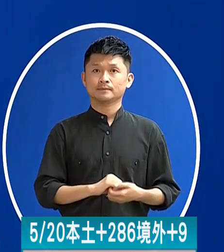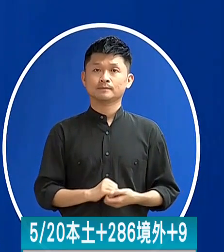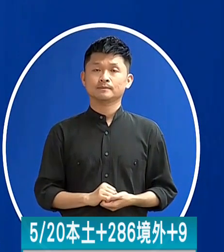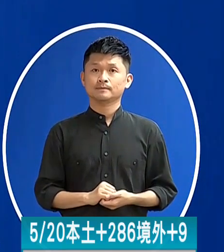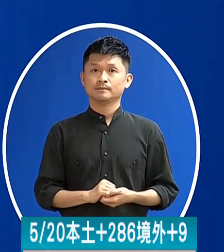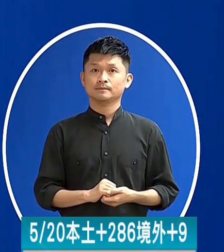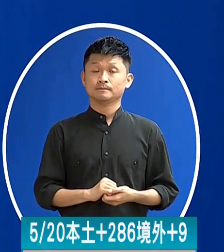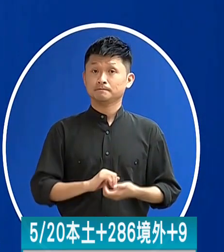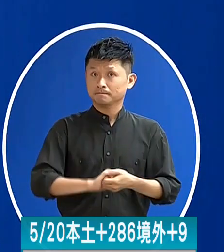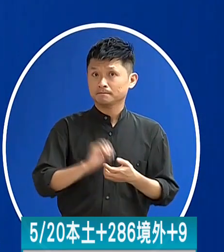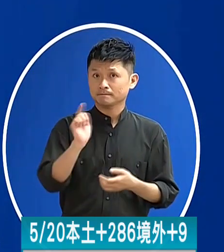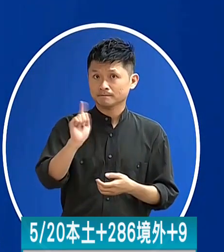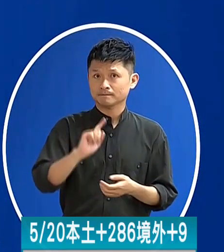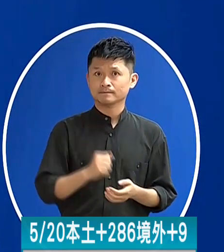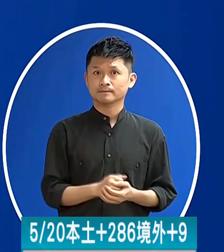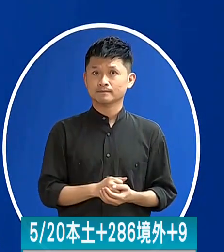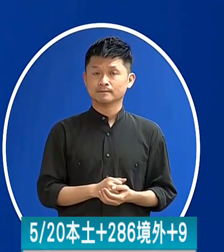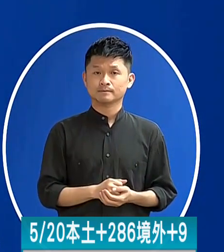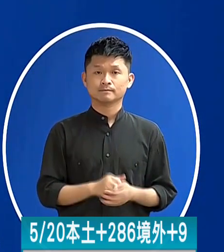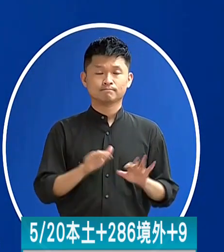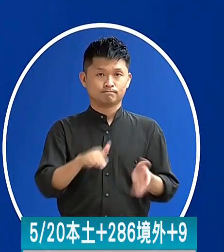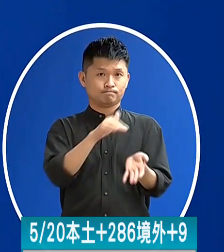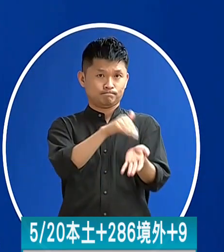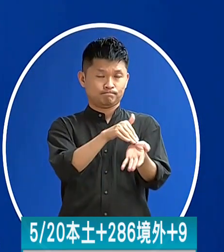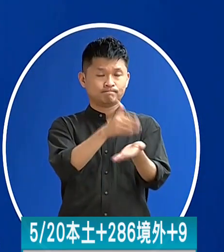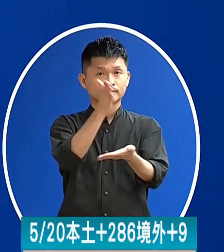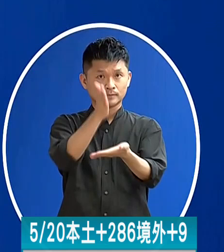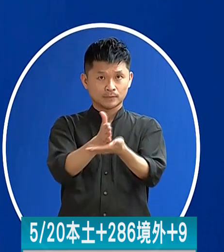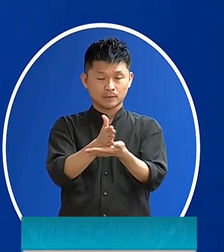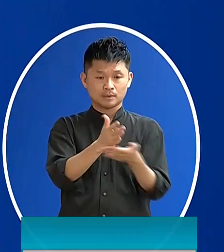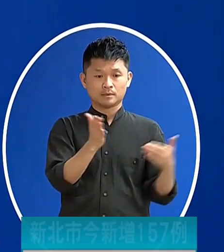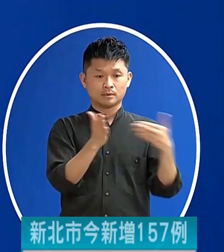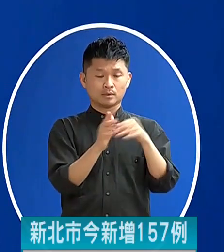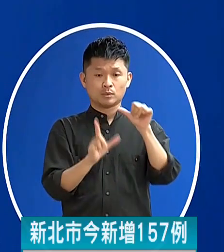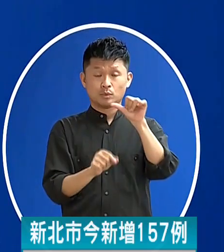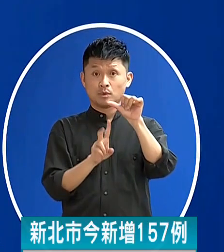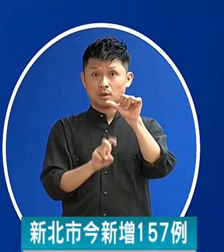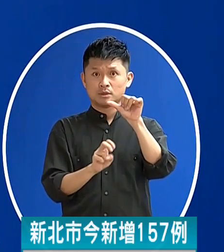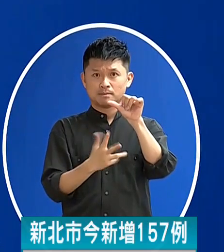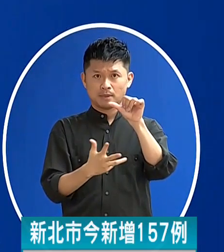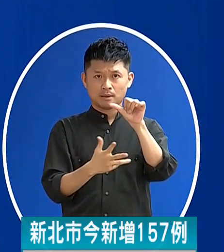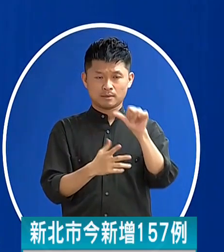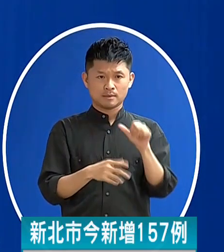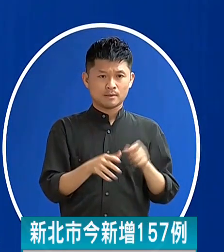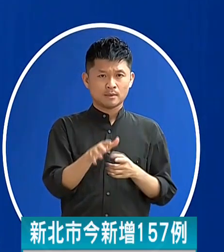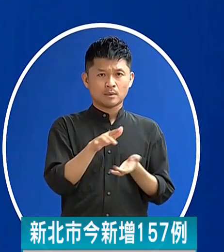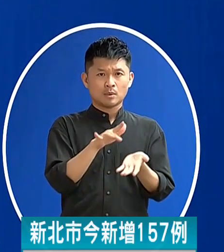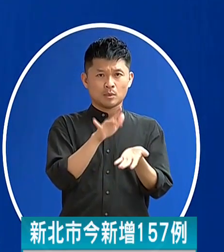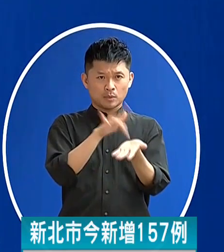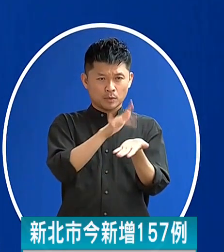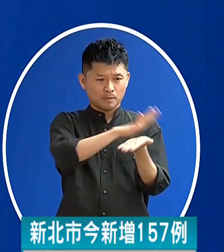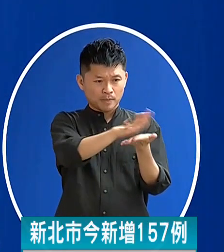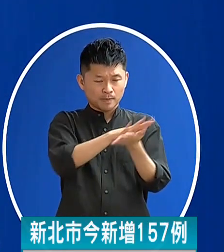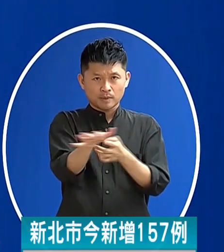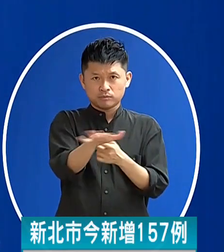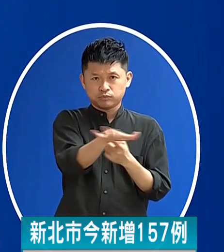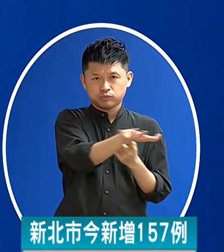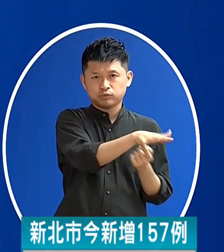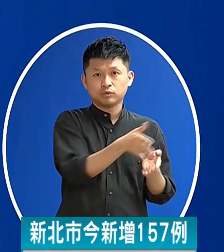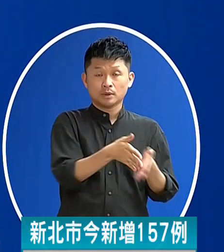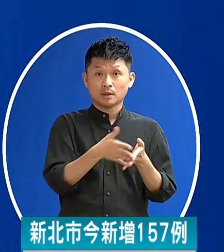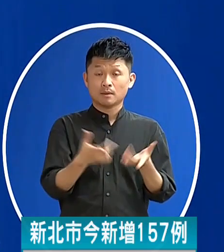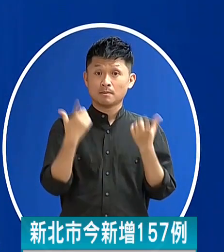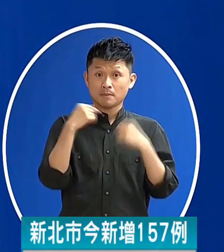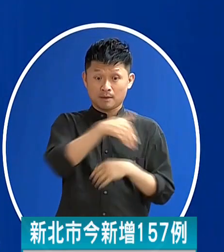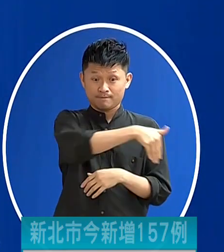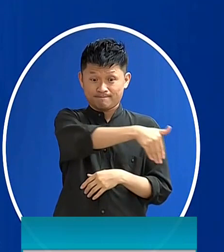个状况，就全面的停诊到5月28号来进行比较彻底的消毒哈。那其实原先框列的